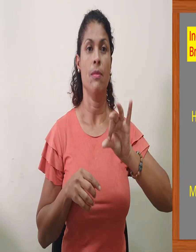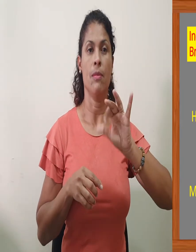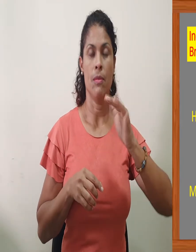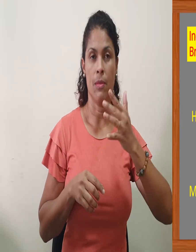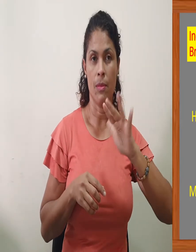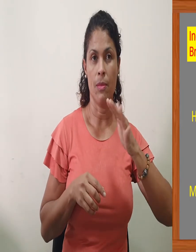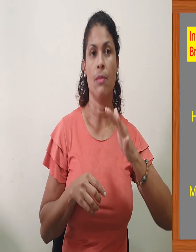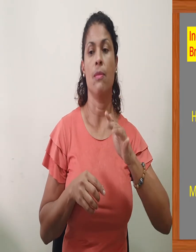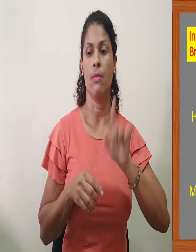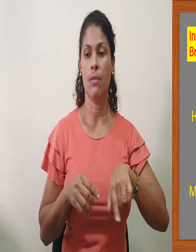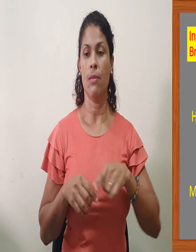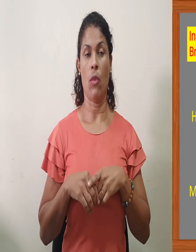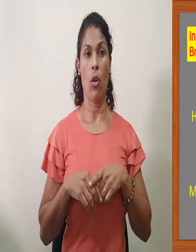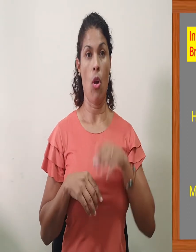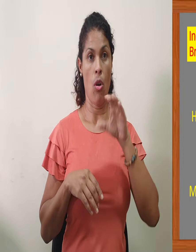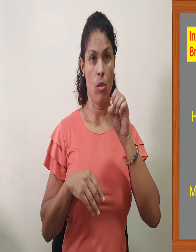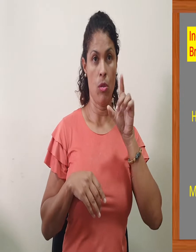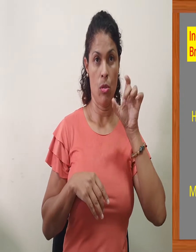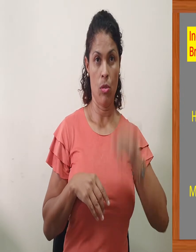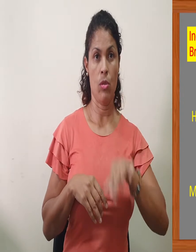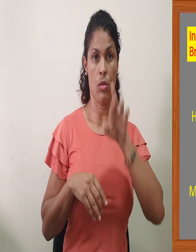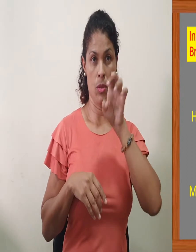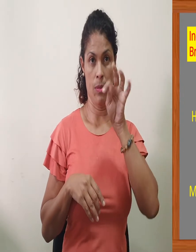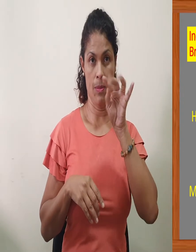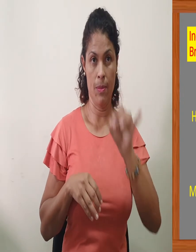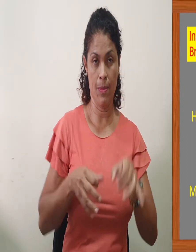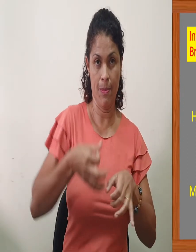66.280 novos casos, o que corresponde a